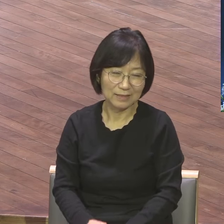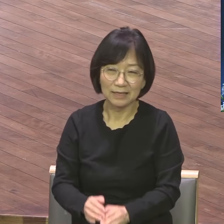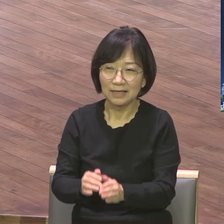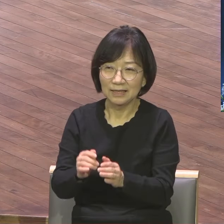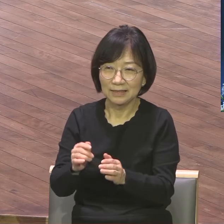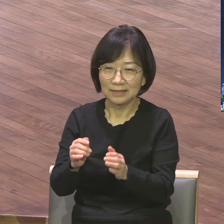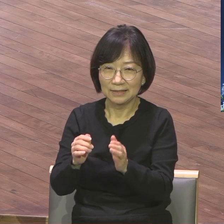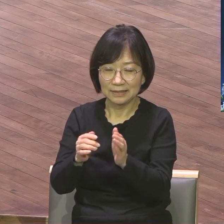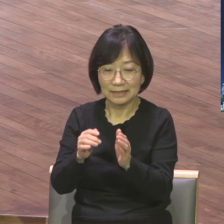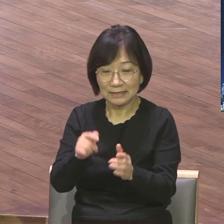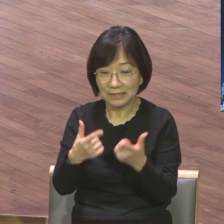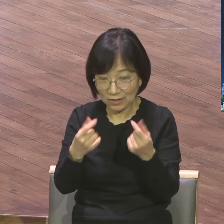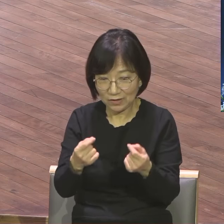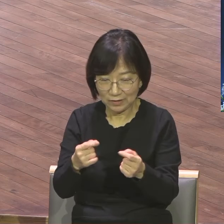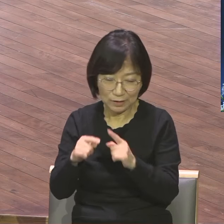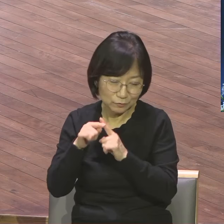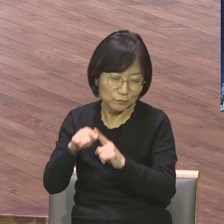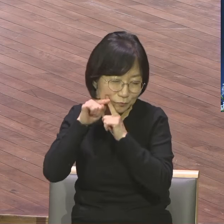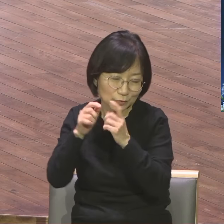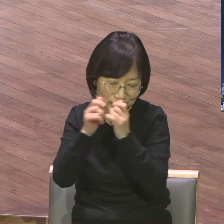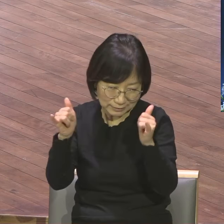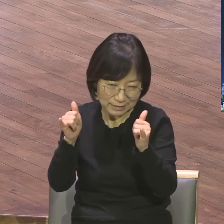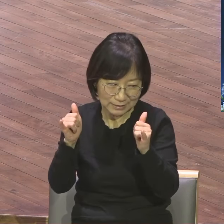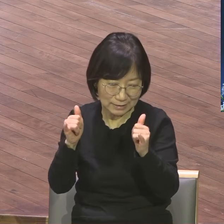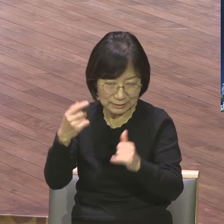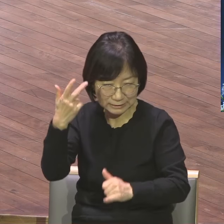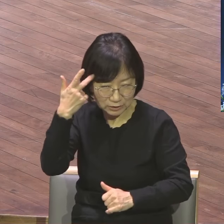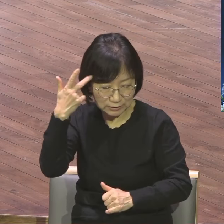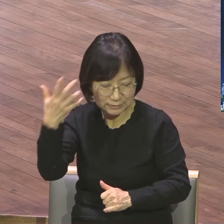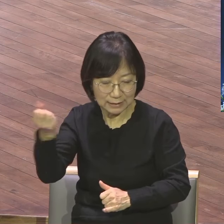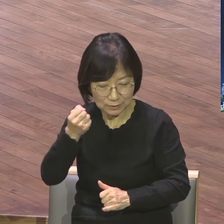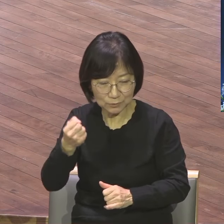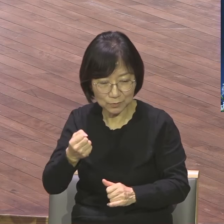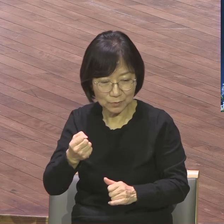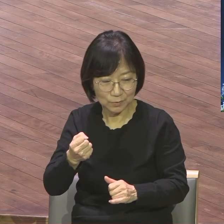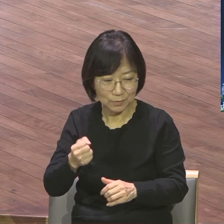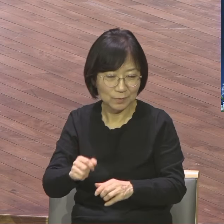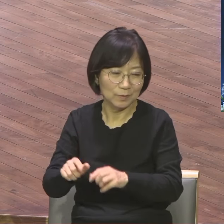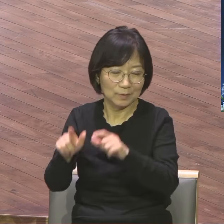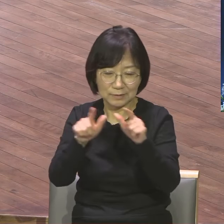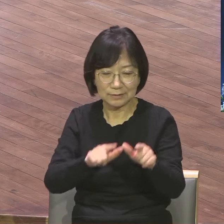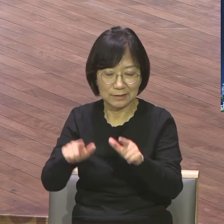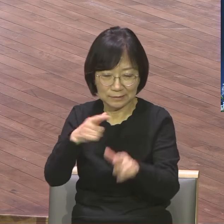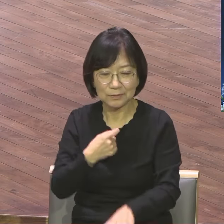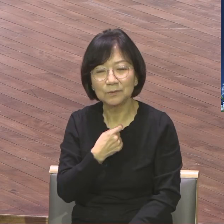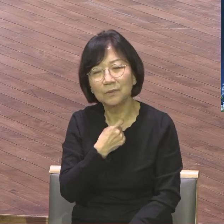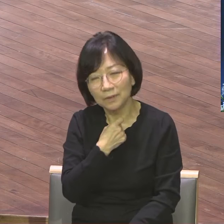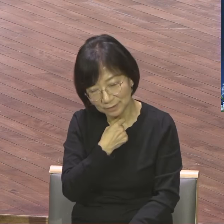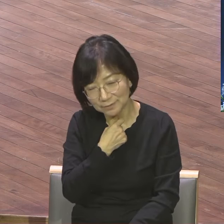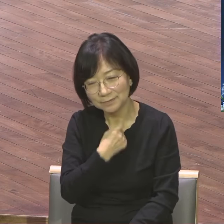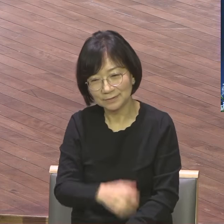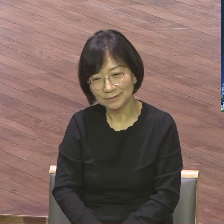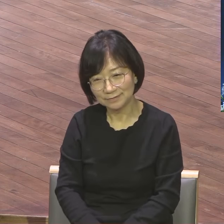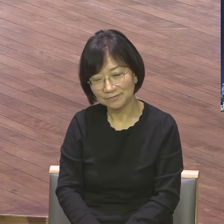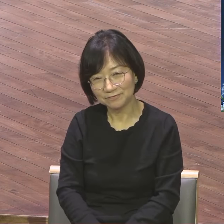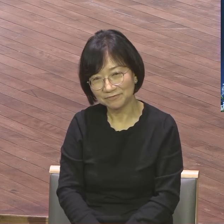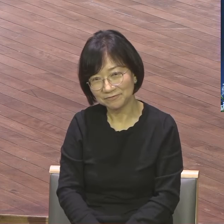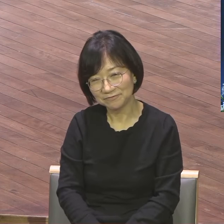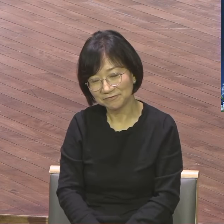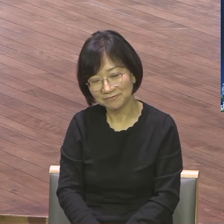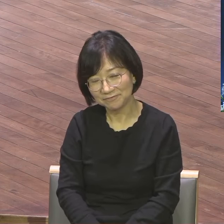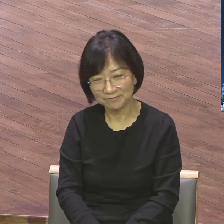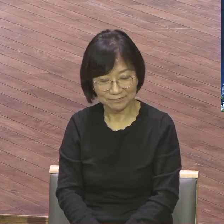순교자의 정신을 가지고 우리를 증인의 삶을 살기를 원하셔요. 이 일을 한번 죽어봐라. 이 일을